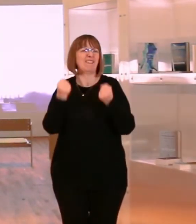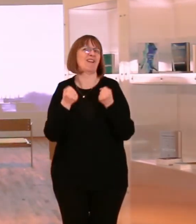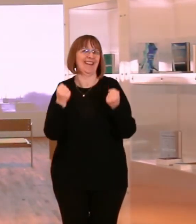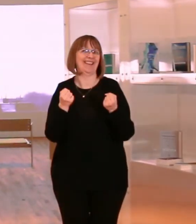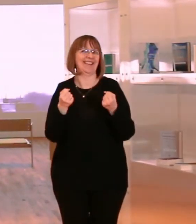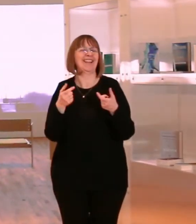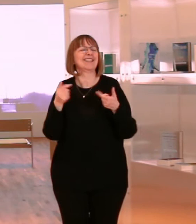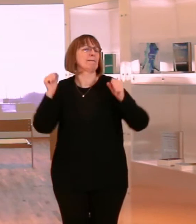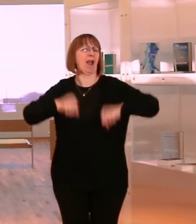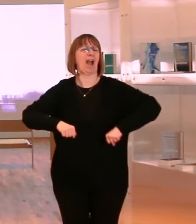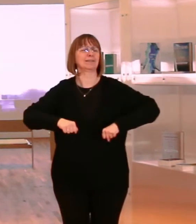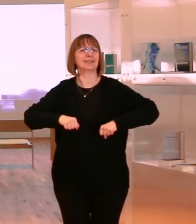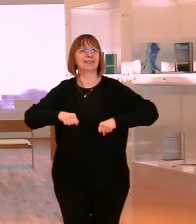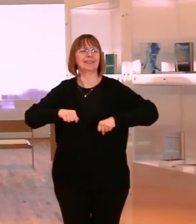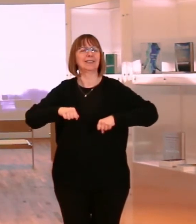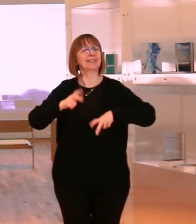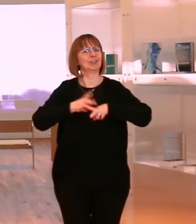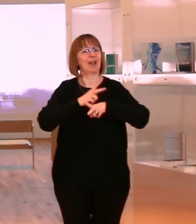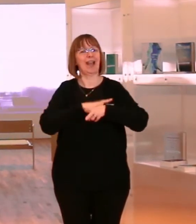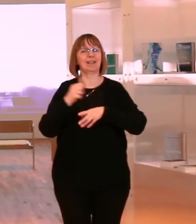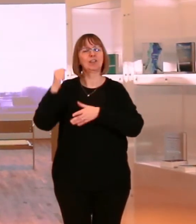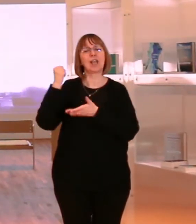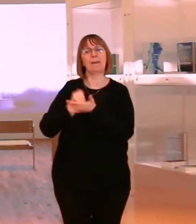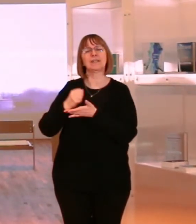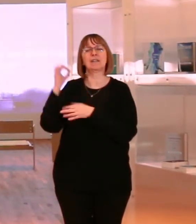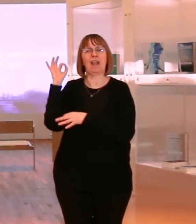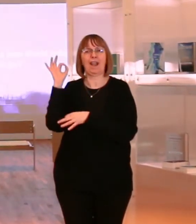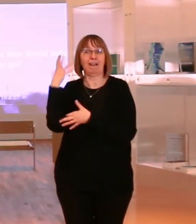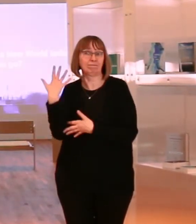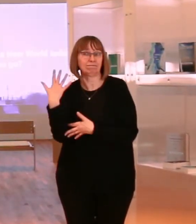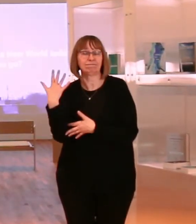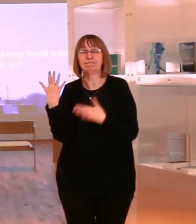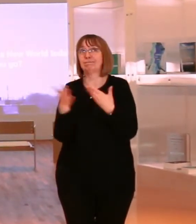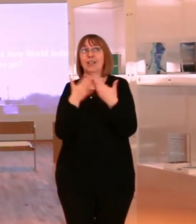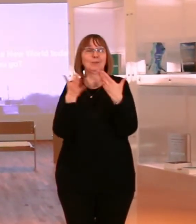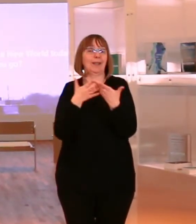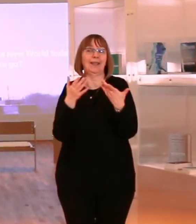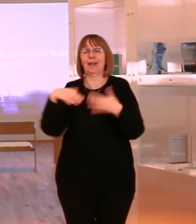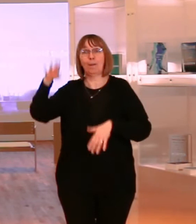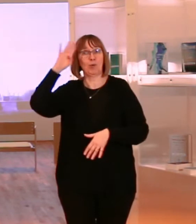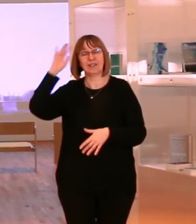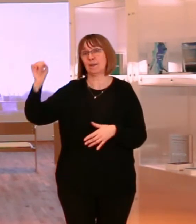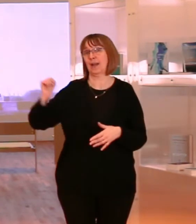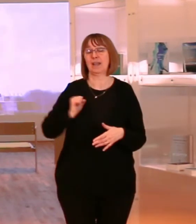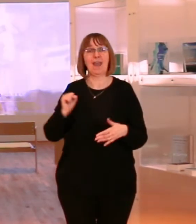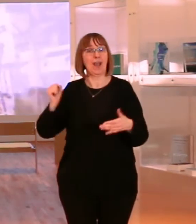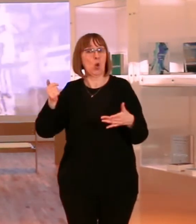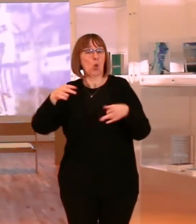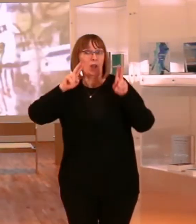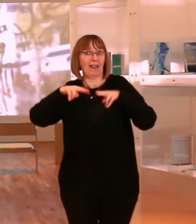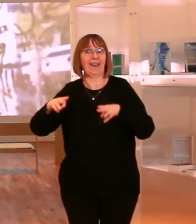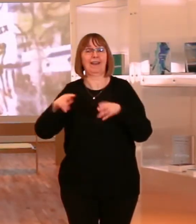die Macht, die der Staat durch seine Amtsträger, durch seine beispielsweise Polizisten, Soldaten oder auch